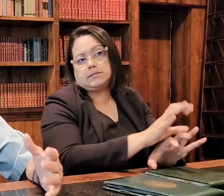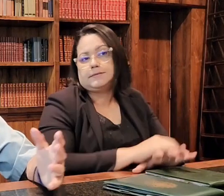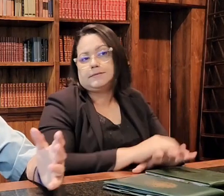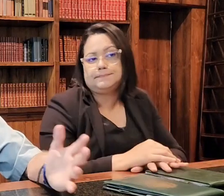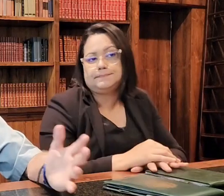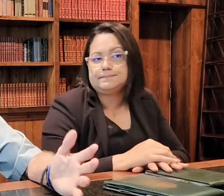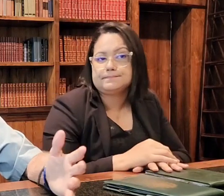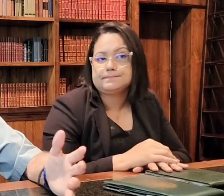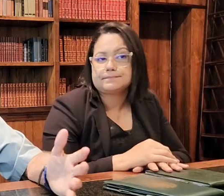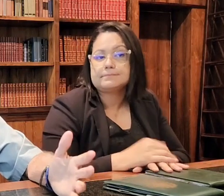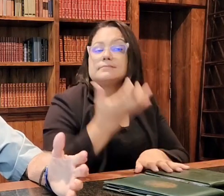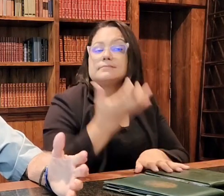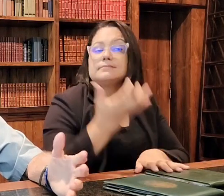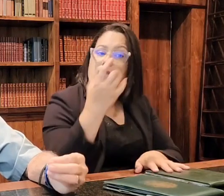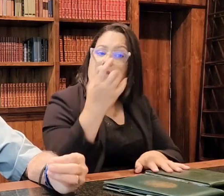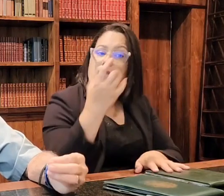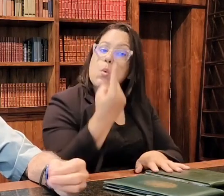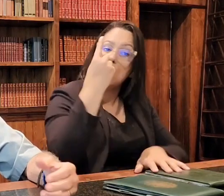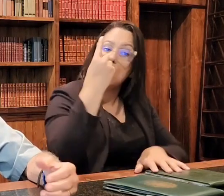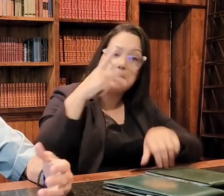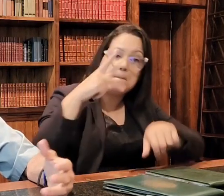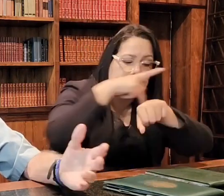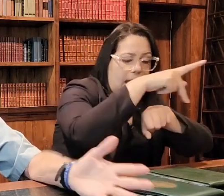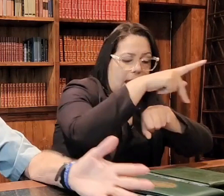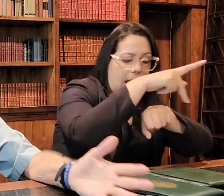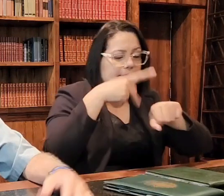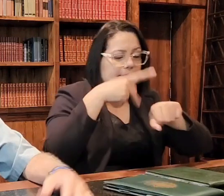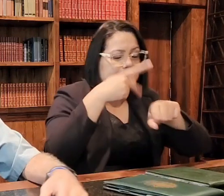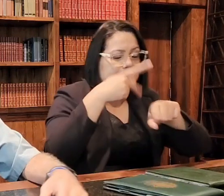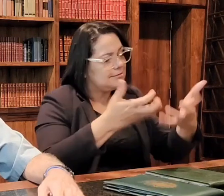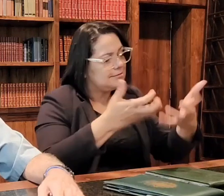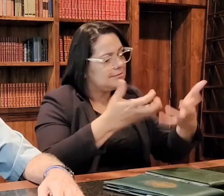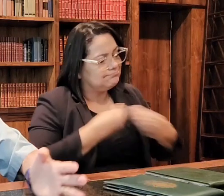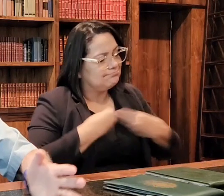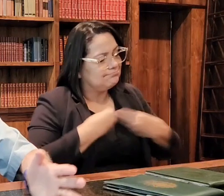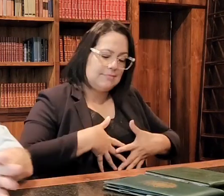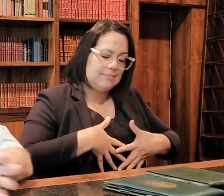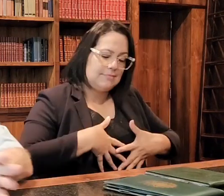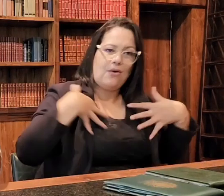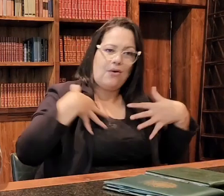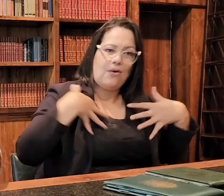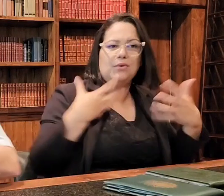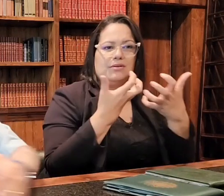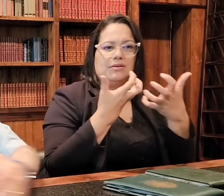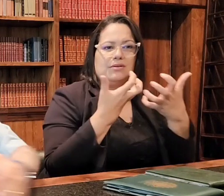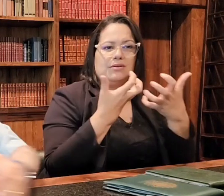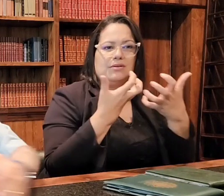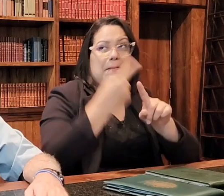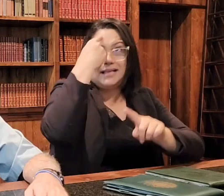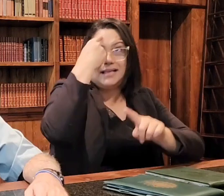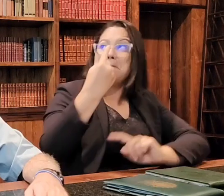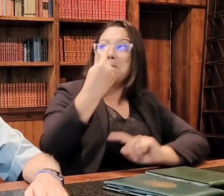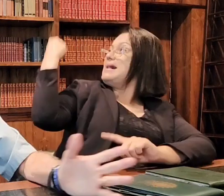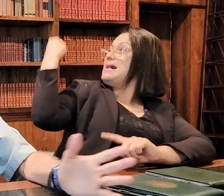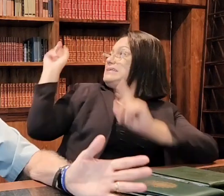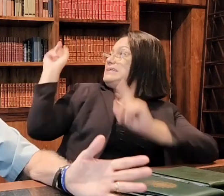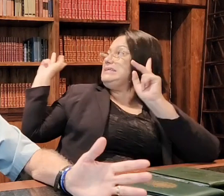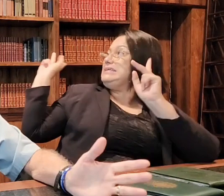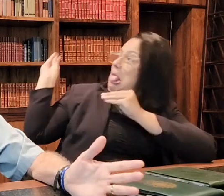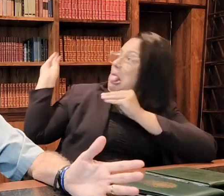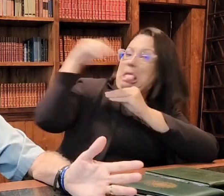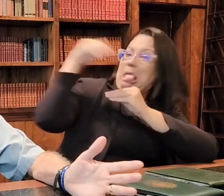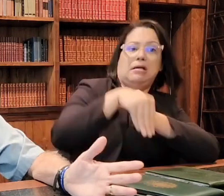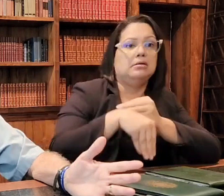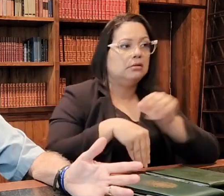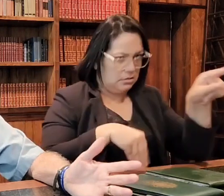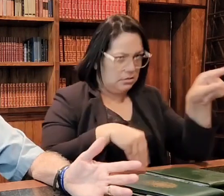Queremos um país onde nós possamos nos orgulhar deles. Não queremos a volta ao passado. Algo de errado